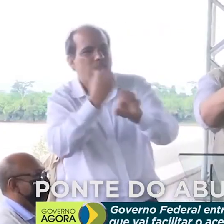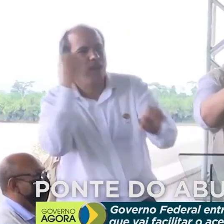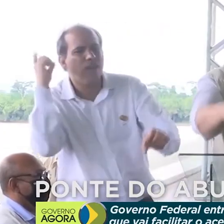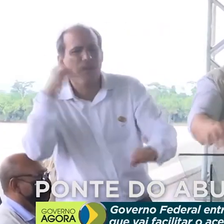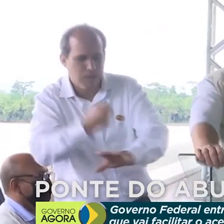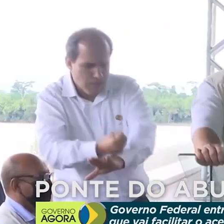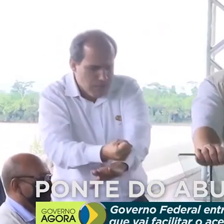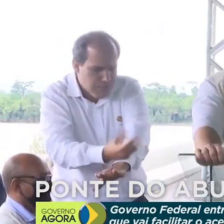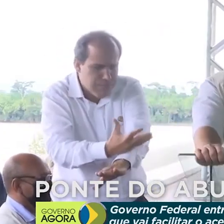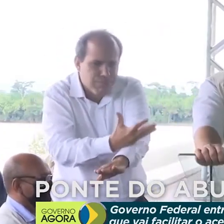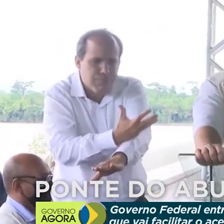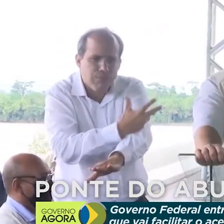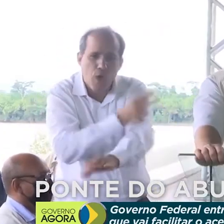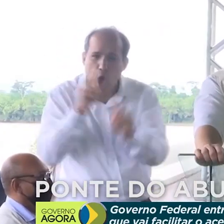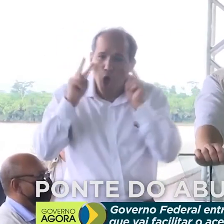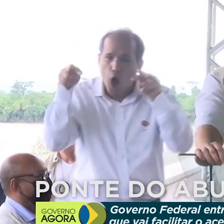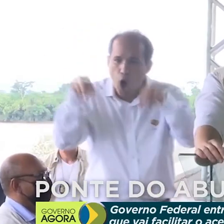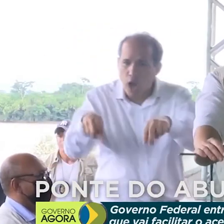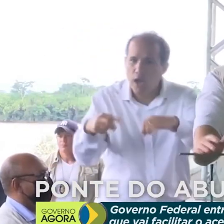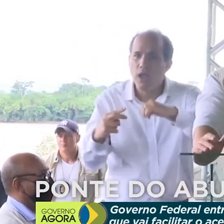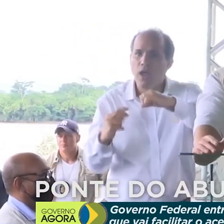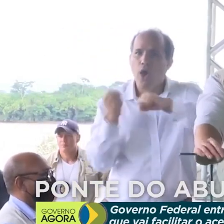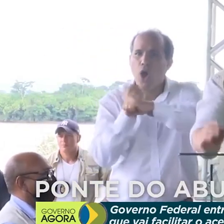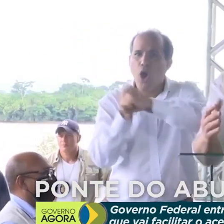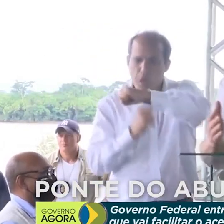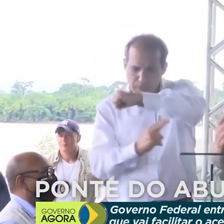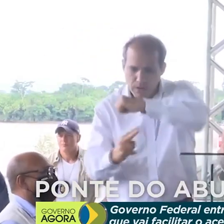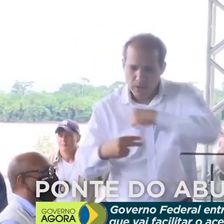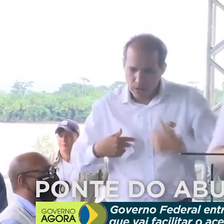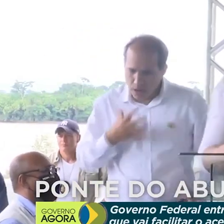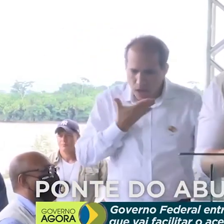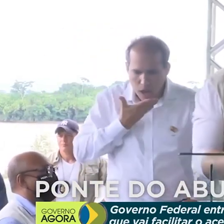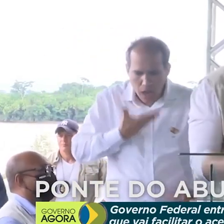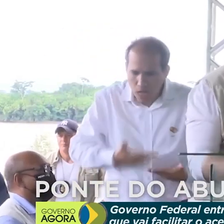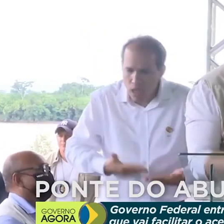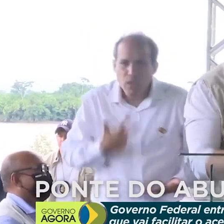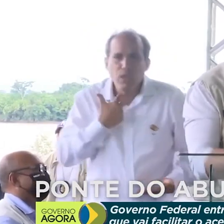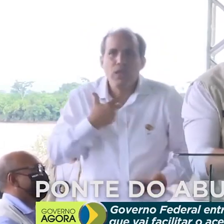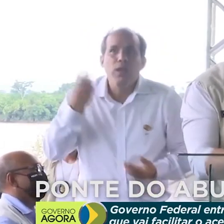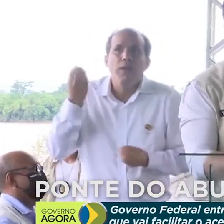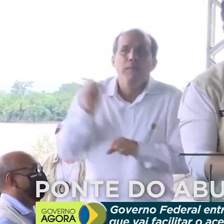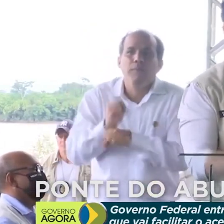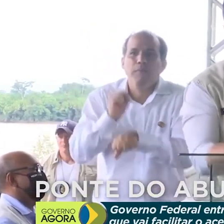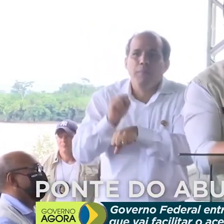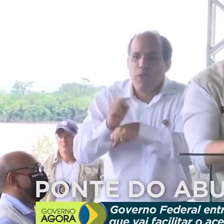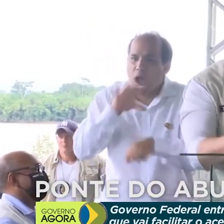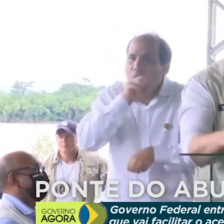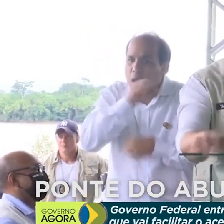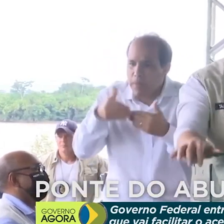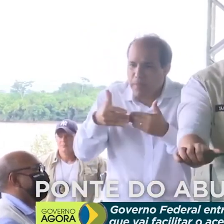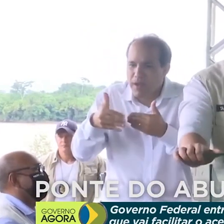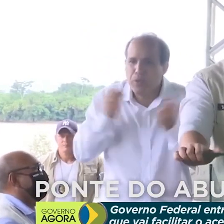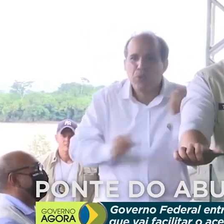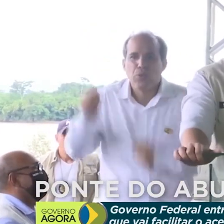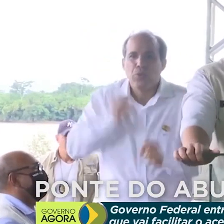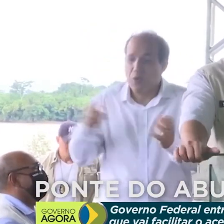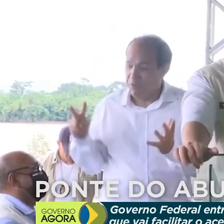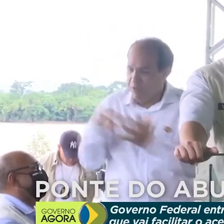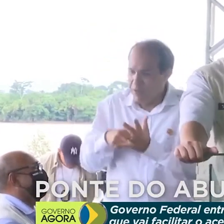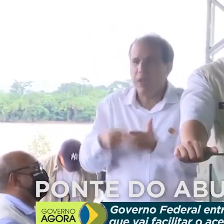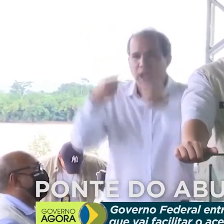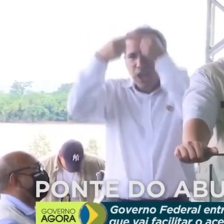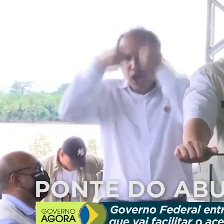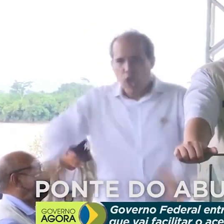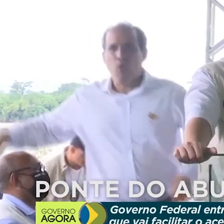É emocionante ver isso aqui. Dá uma alegria imensa. A gente fica esperando, contando os dias para vir aqui inaugurar essa ponte. E eu